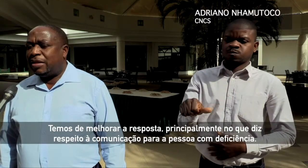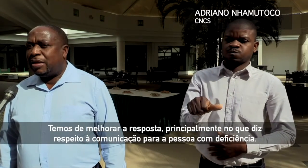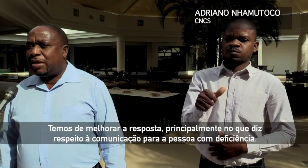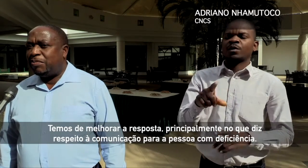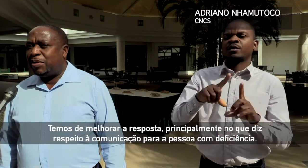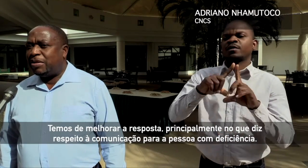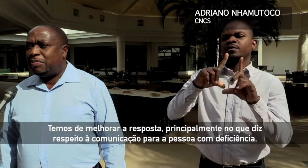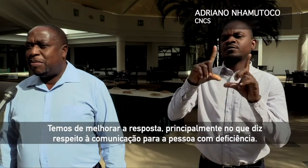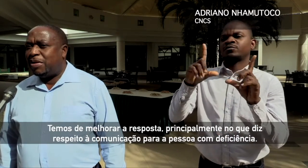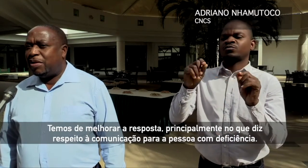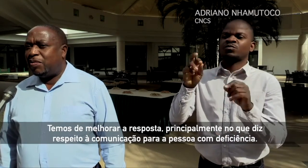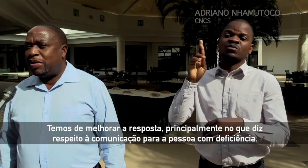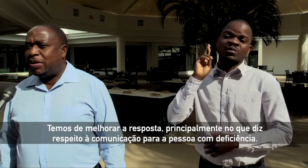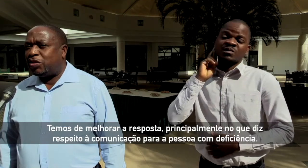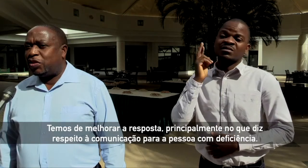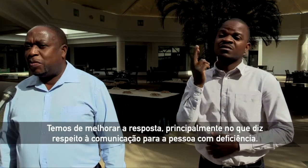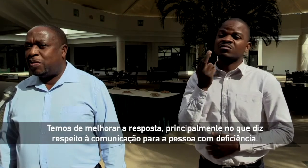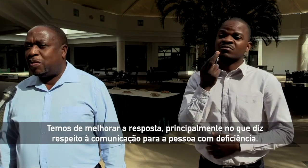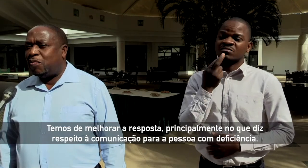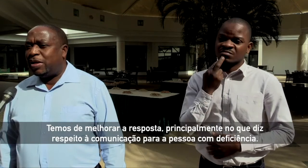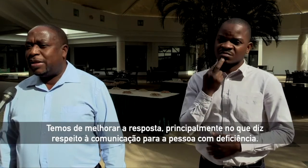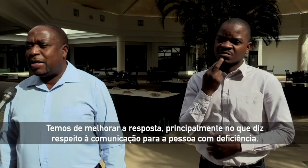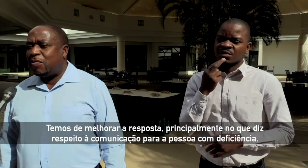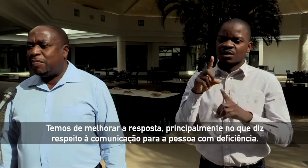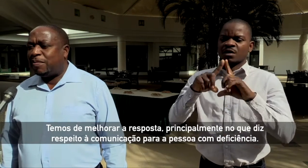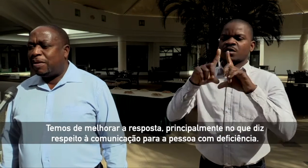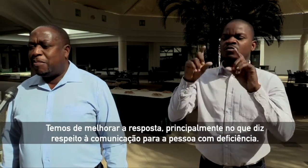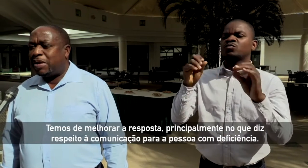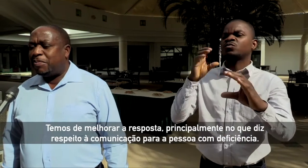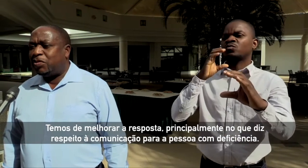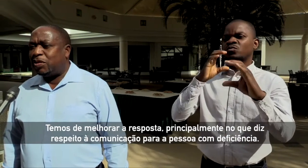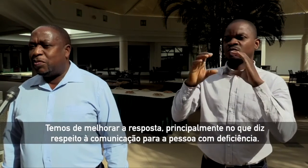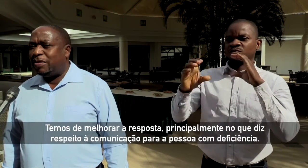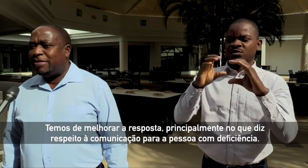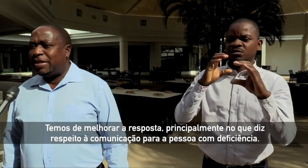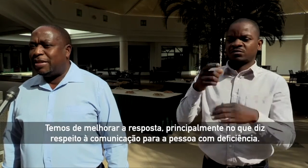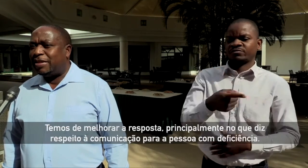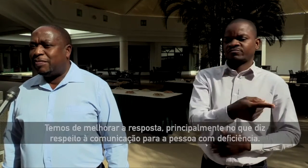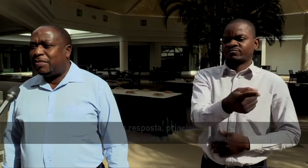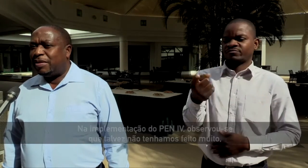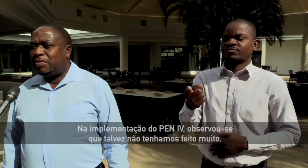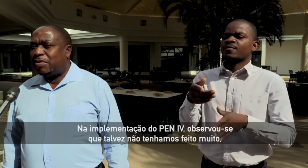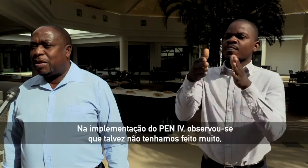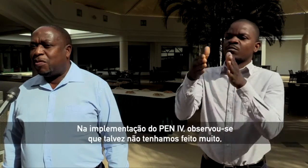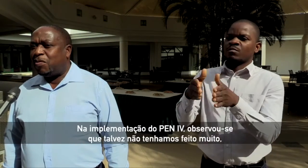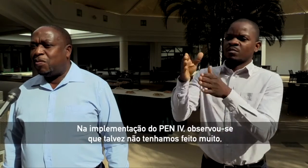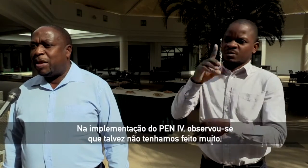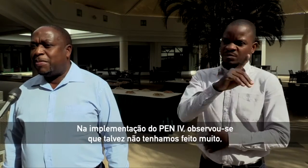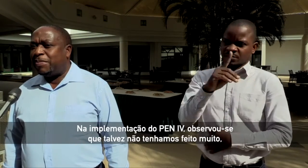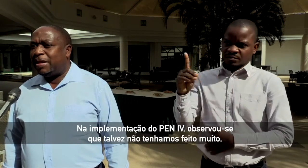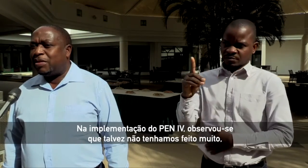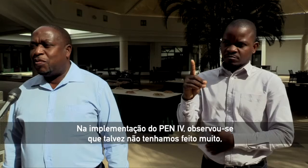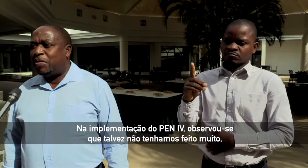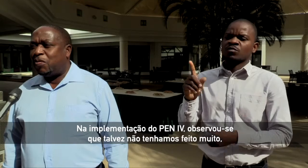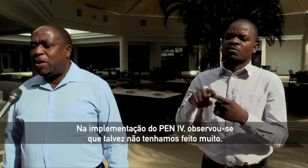principalmente no que diz respeito à comunicação para pessoas com deficiência. Portanto, ao longo